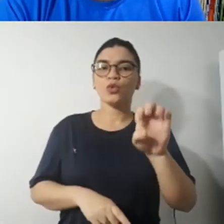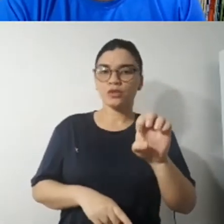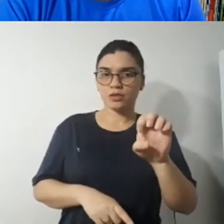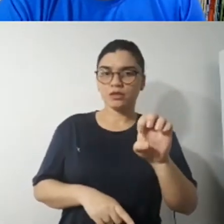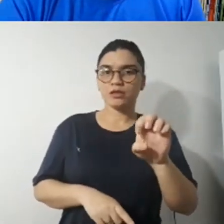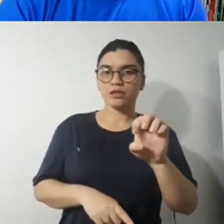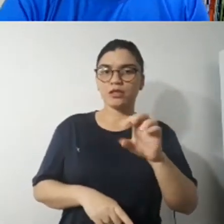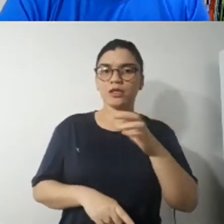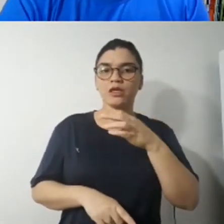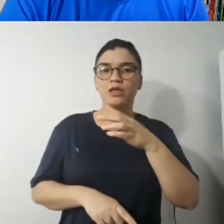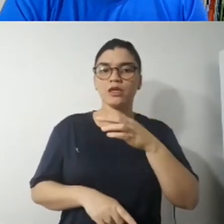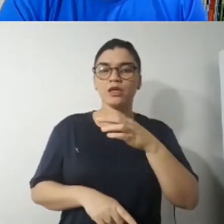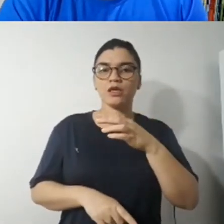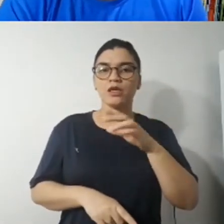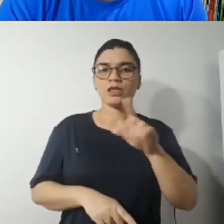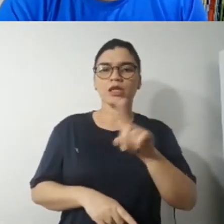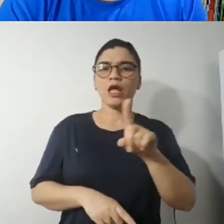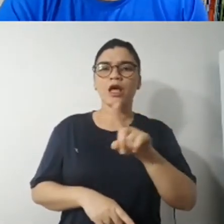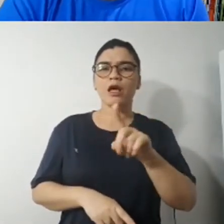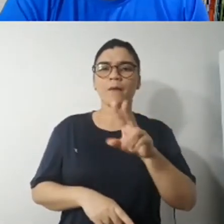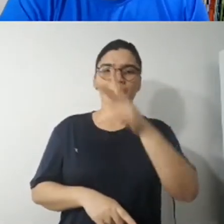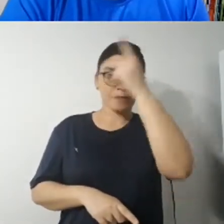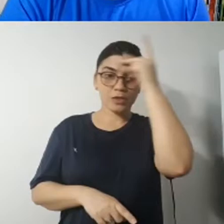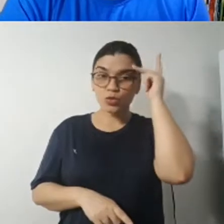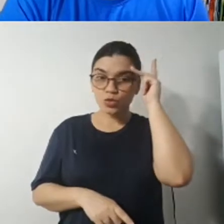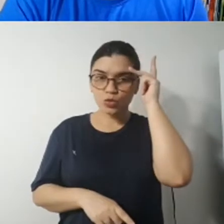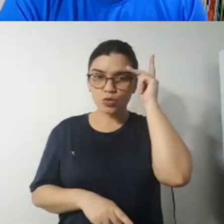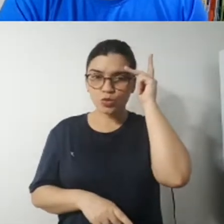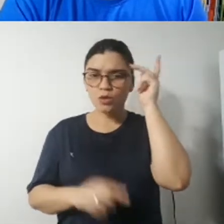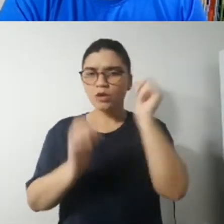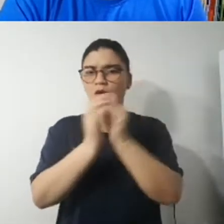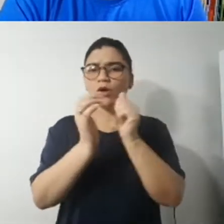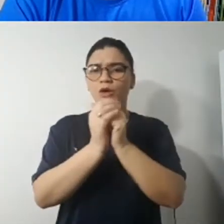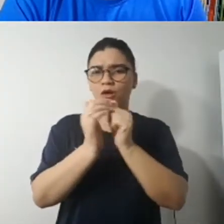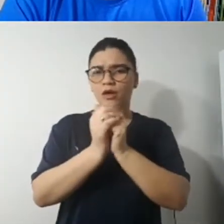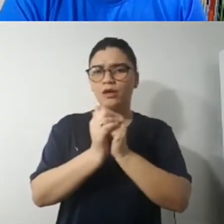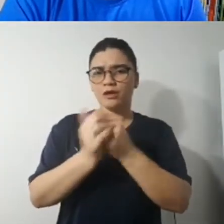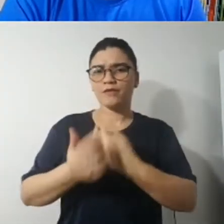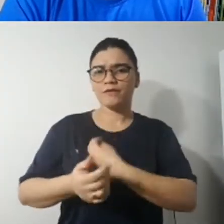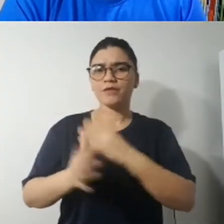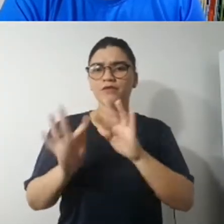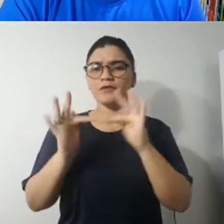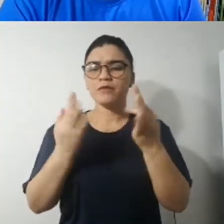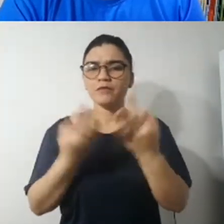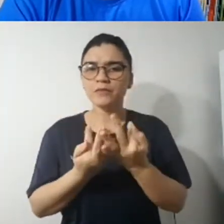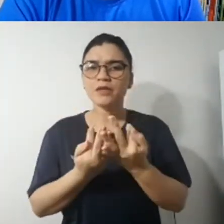pela irmã que pediu aí, pela família dela. Deus esteja abençoando.